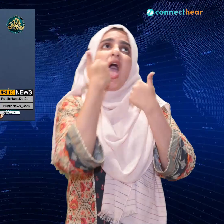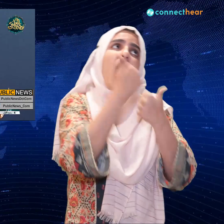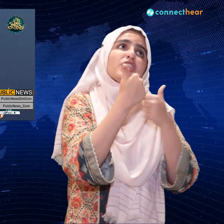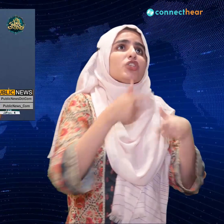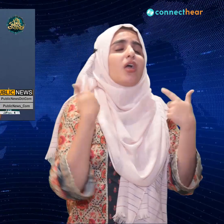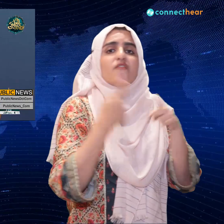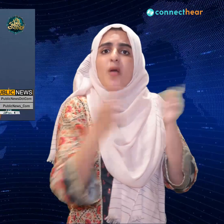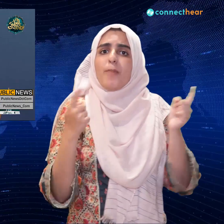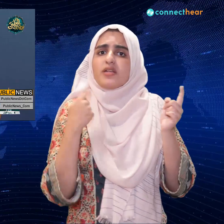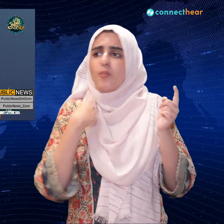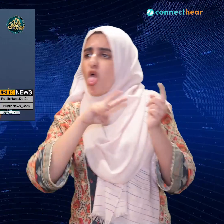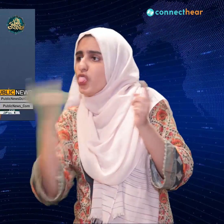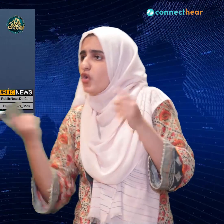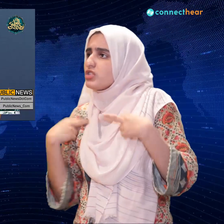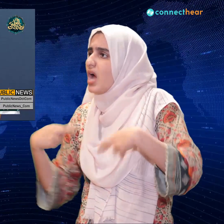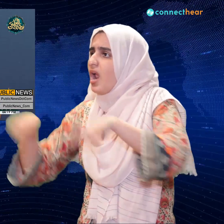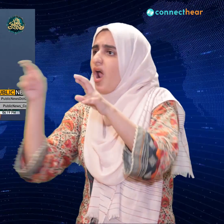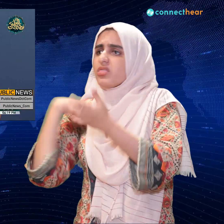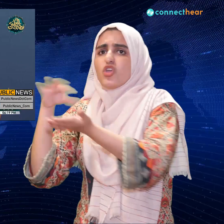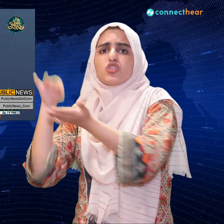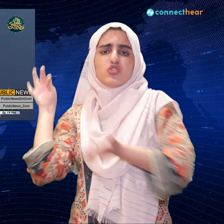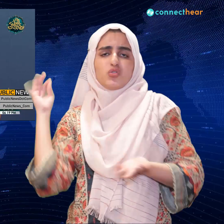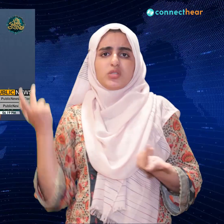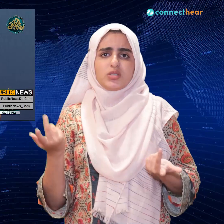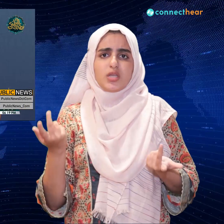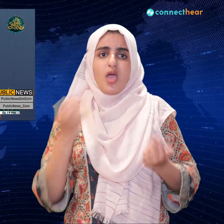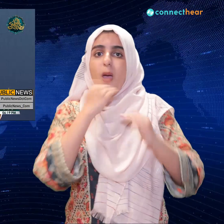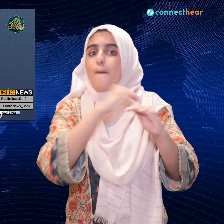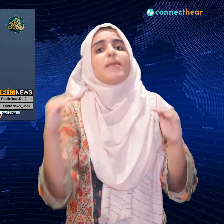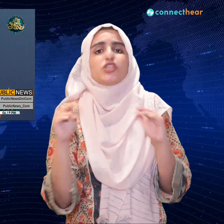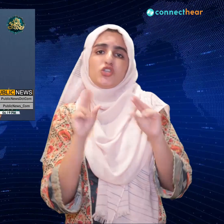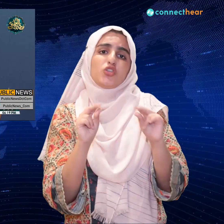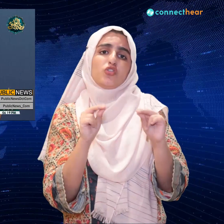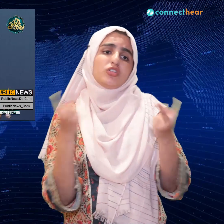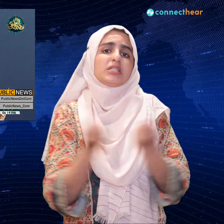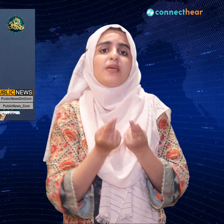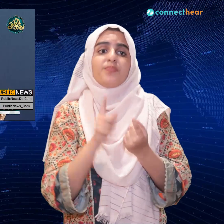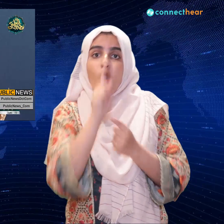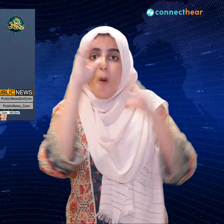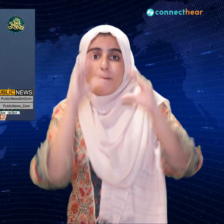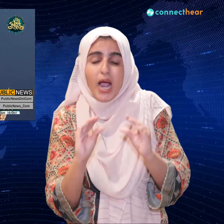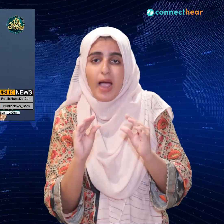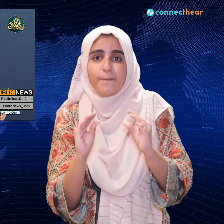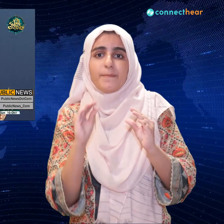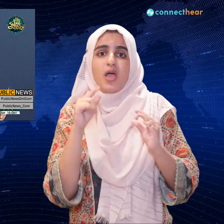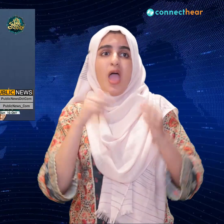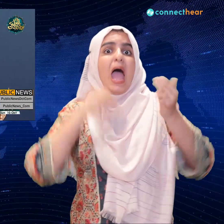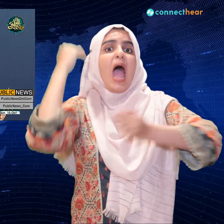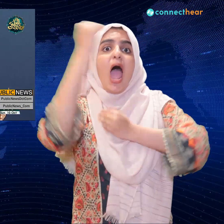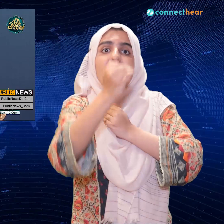پہ. اس لیے میں چاہتا ہوں کہ ہمارے بچوں کو یہ نہ ہو. میں چاہتا ہوں کہ جو ہمارا یوتھ ہے، جو ہماری فیوچر